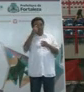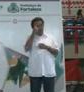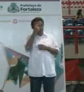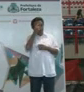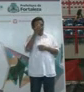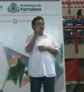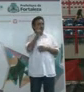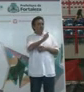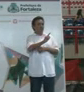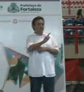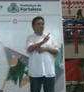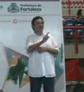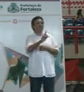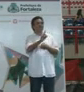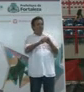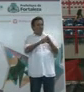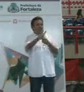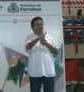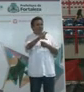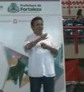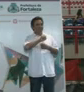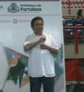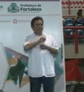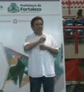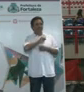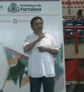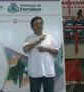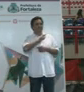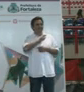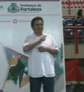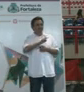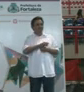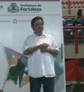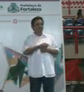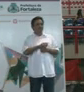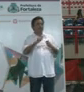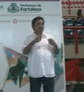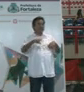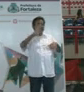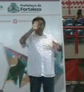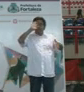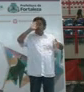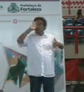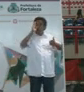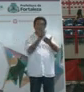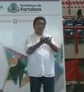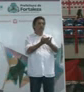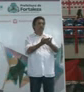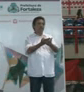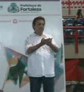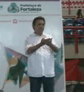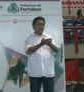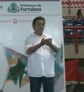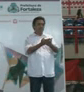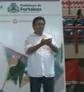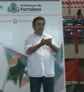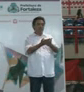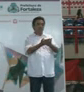no sucesso e o sucesso vem. O sucesso acontece. Acreditem nisso. O